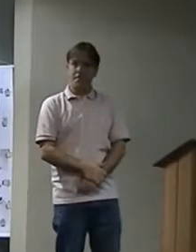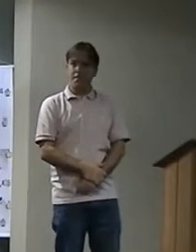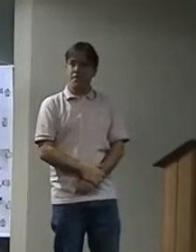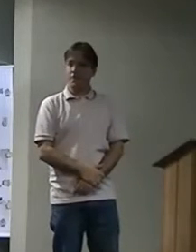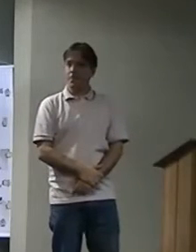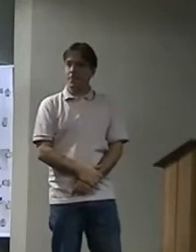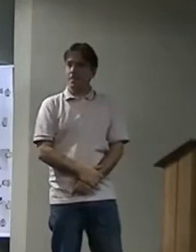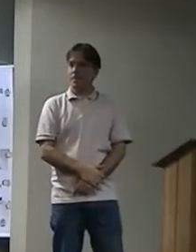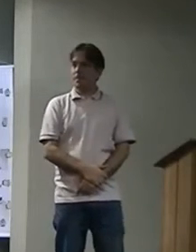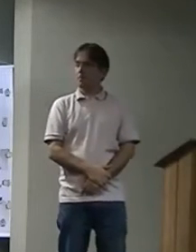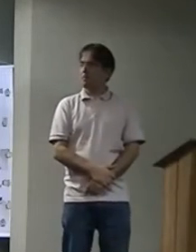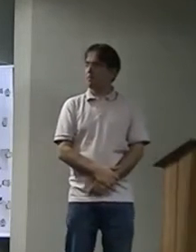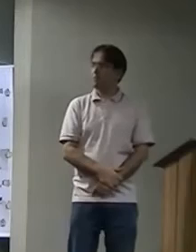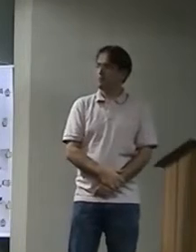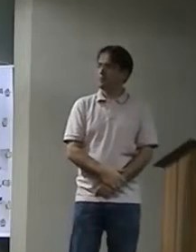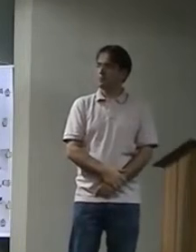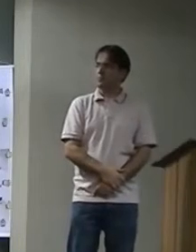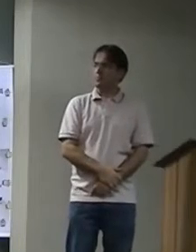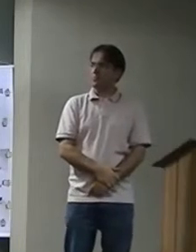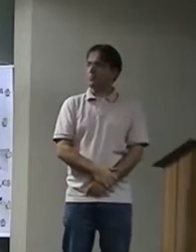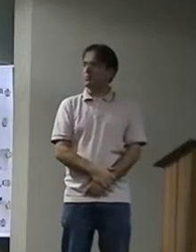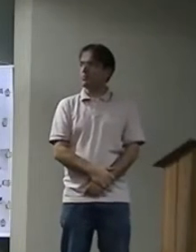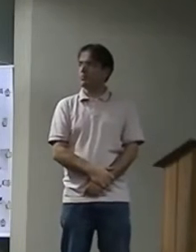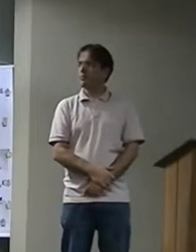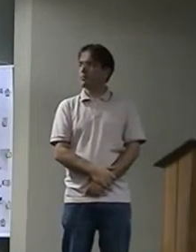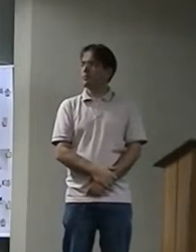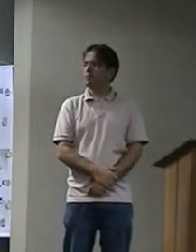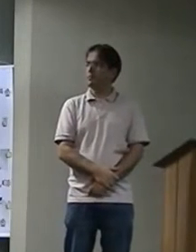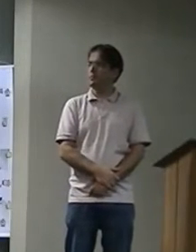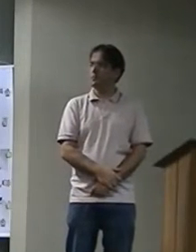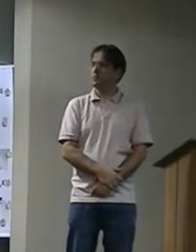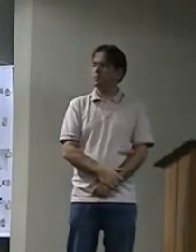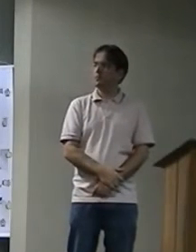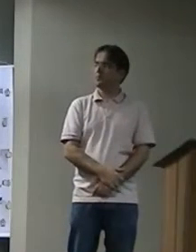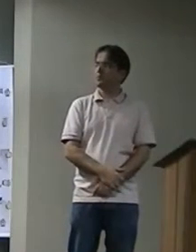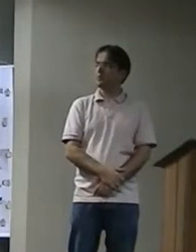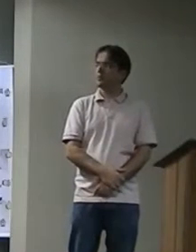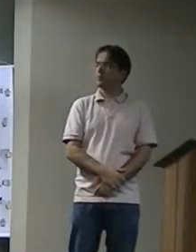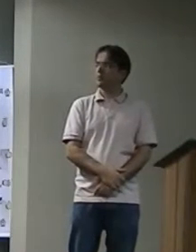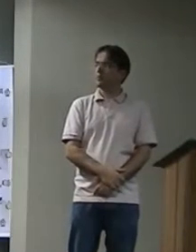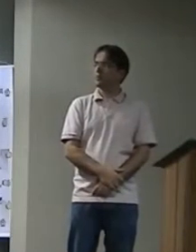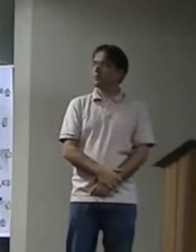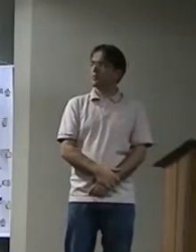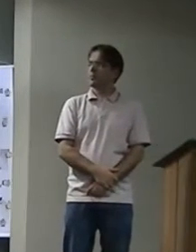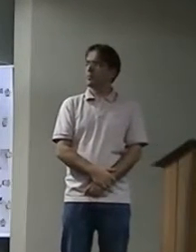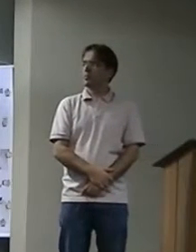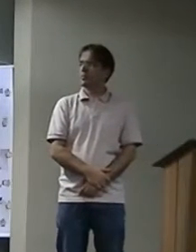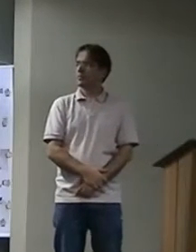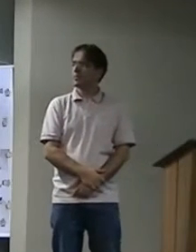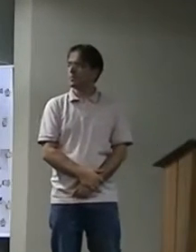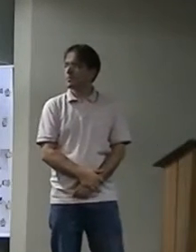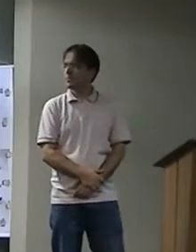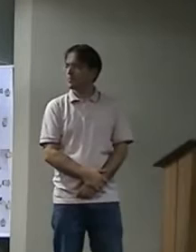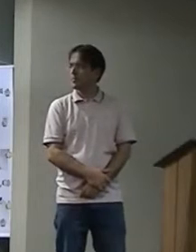dos pais, reproduzirem o cuidado, né? Talvez não